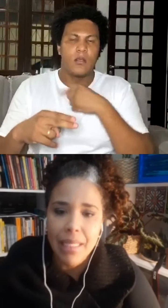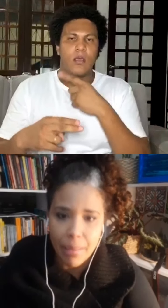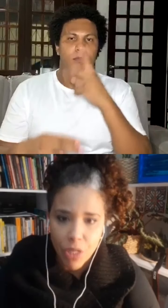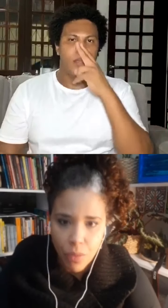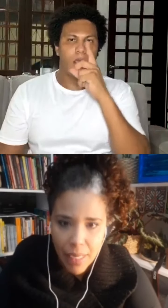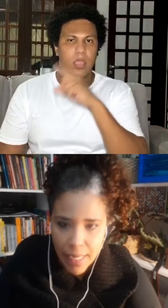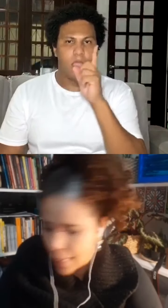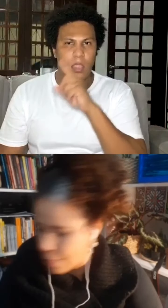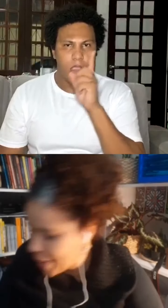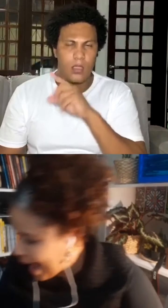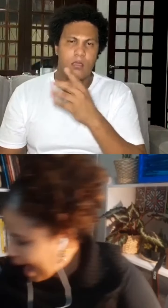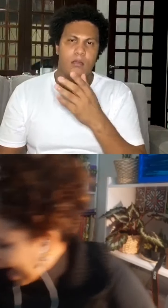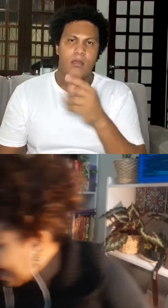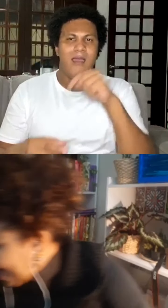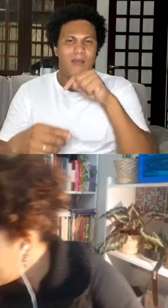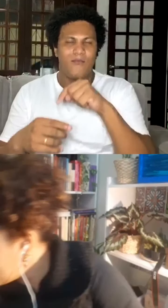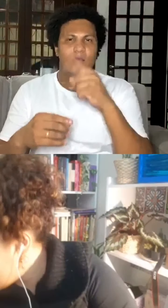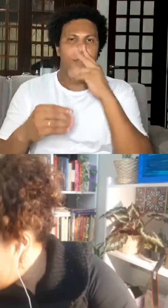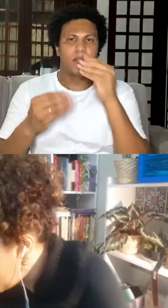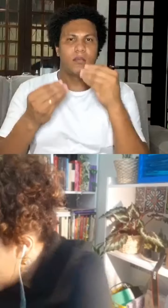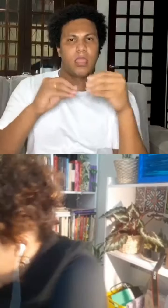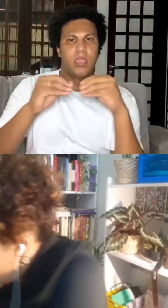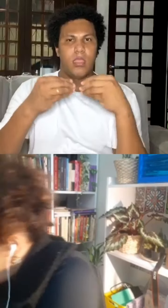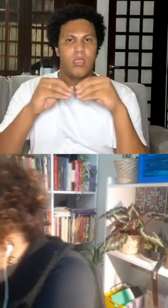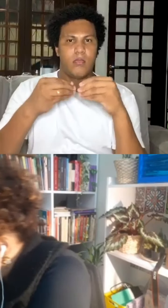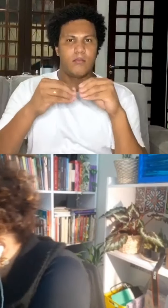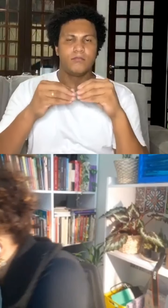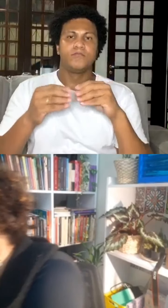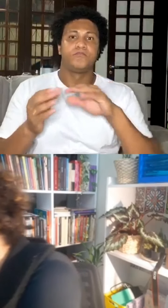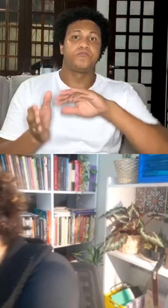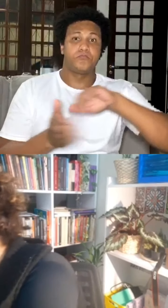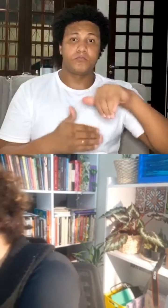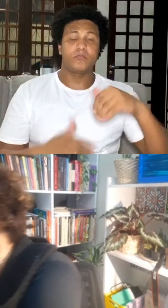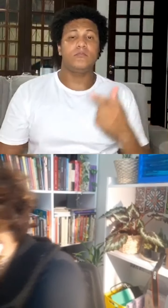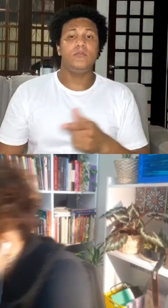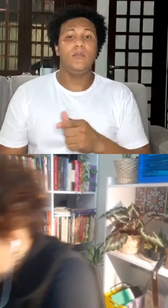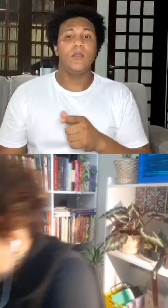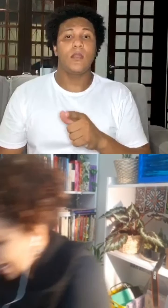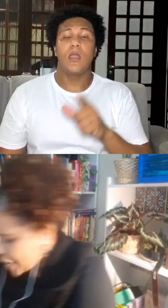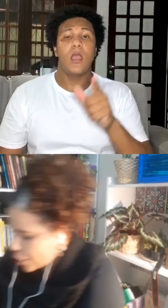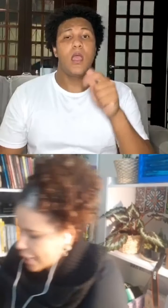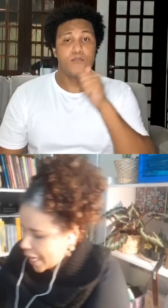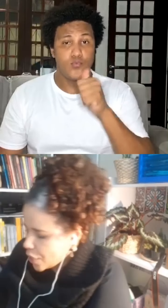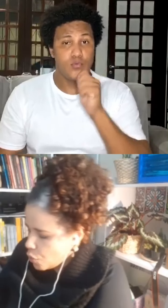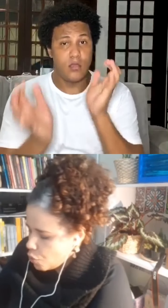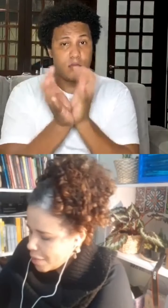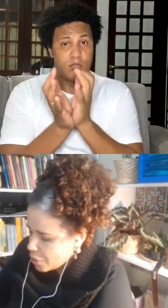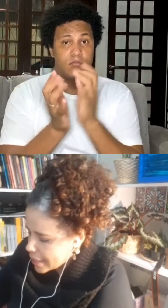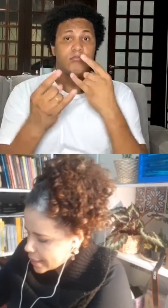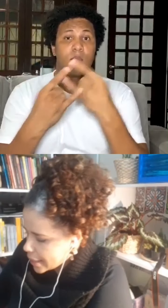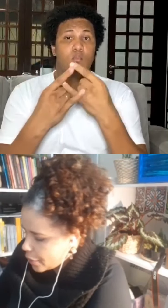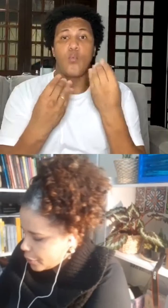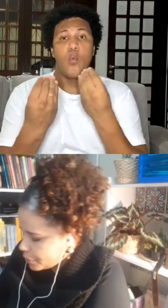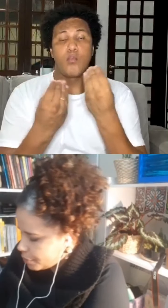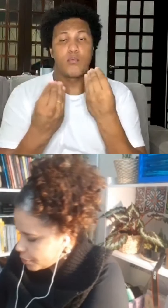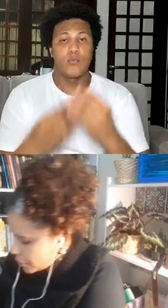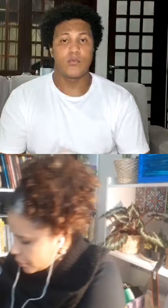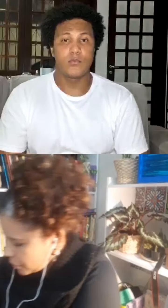camisinha masculina. A camisinha feminina, como é que ela é? Ela só tem uma numeração.